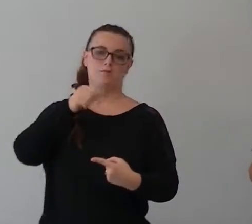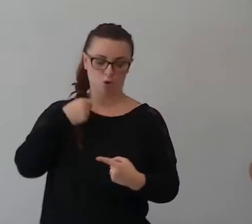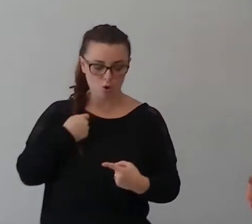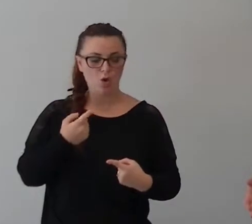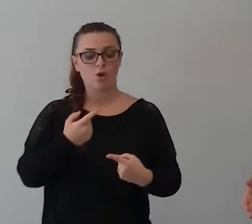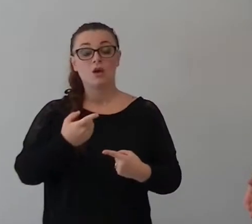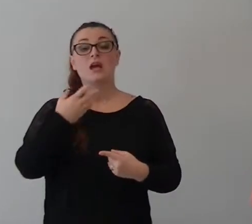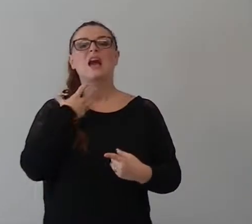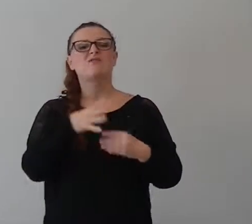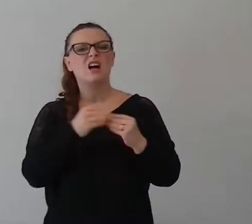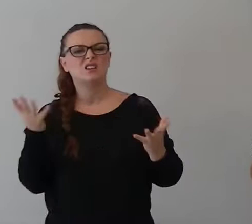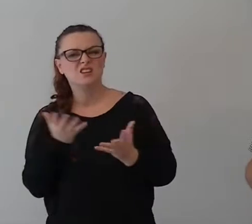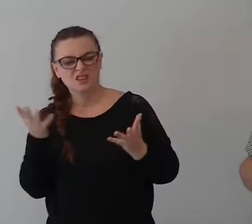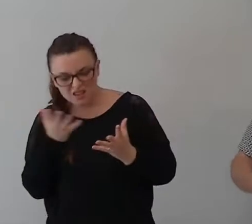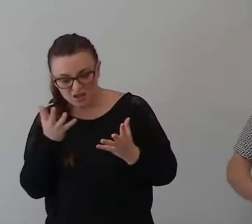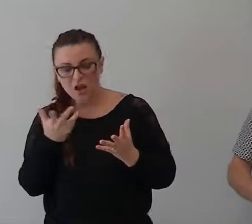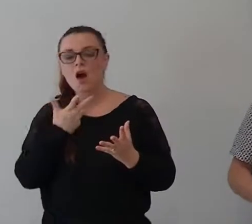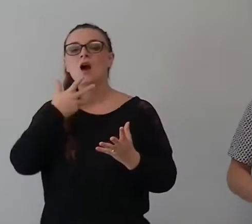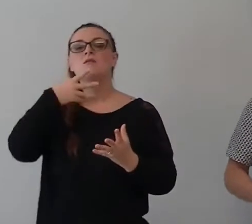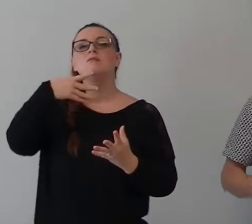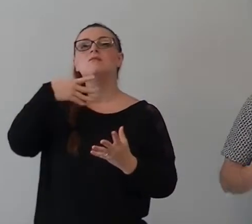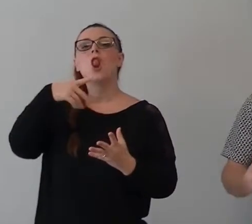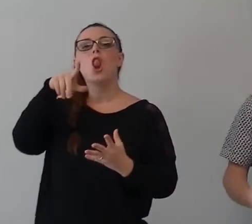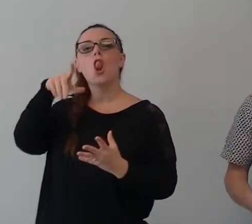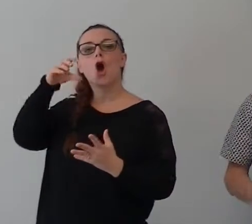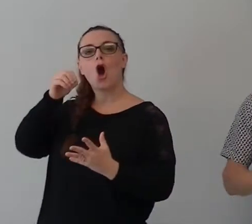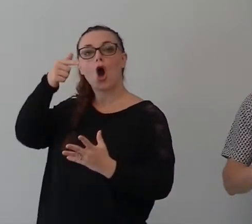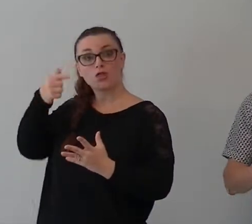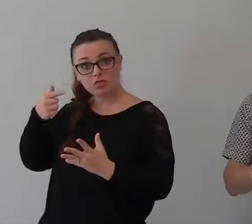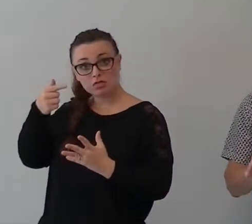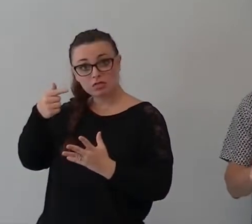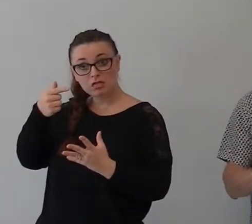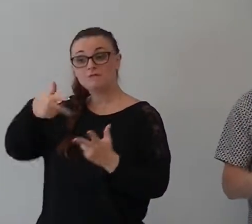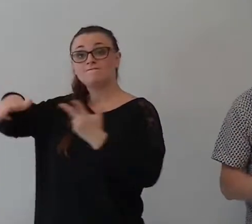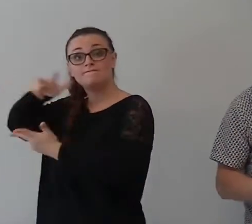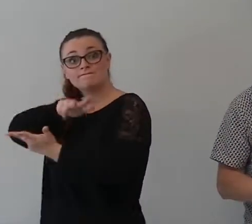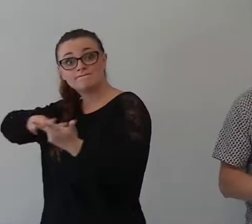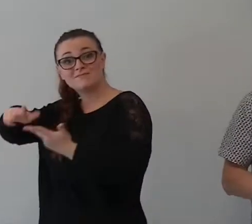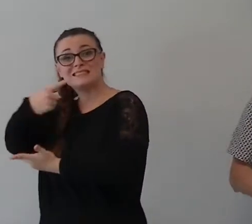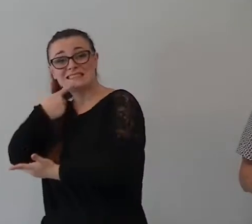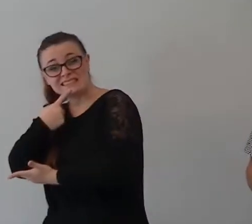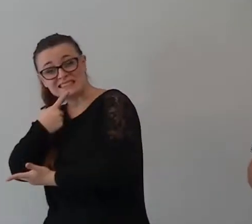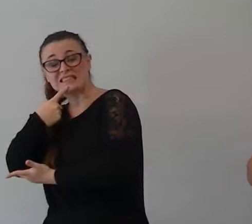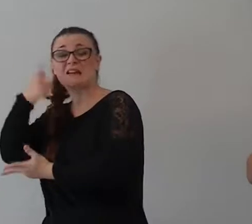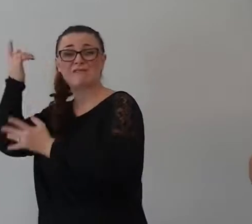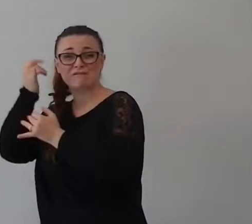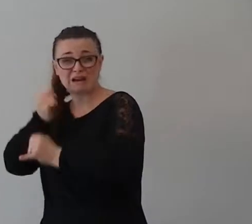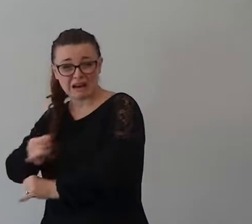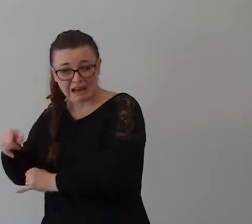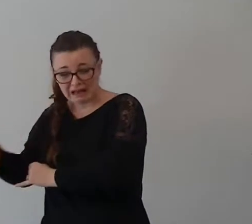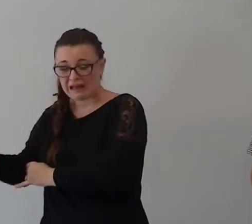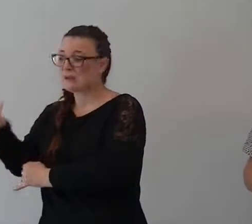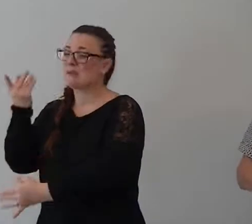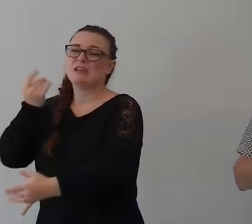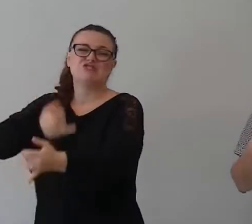incesto con la figlia e aveva dato origine al popolo di Moab. Per cui era un popolo particolarmente brutto, c'era questo dio